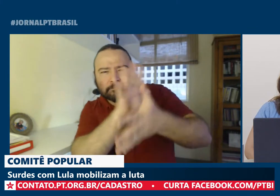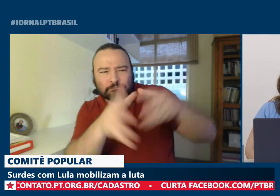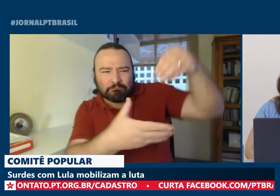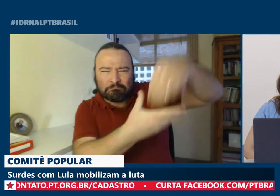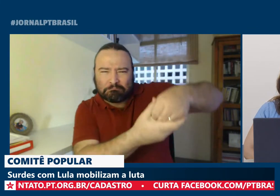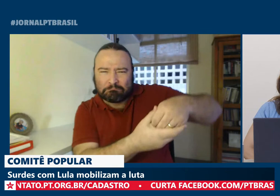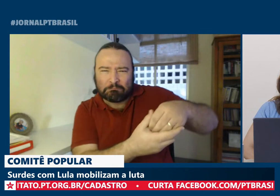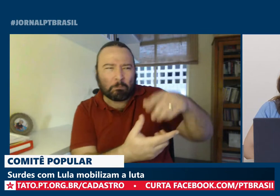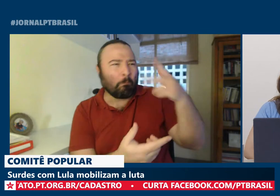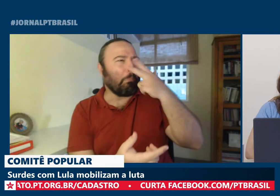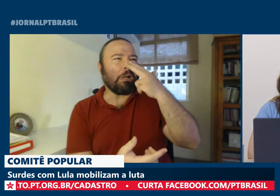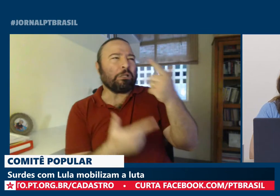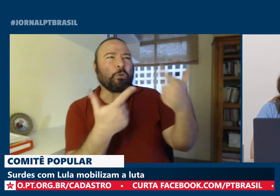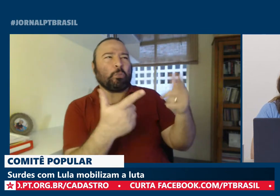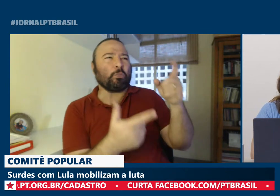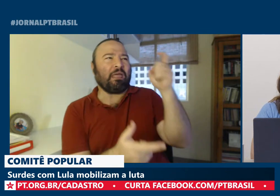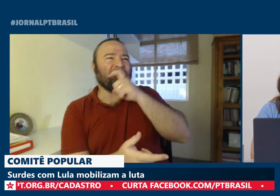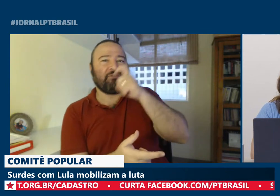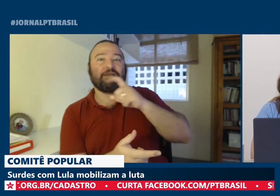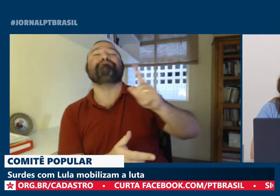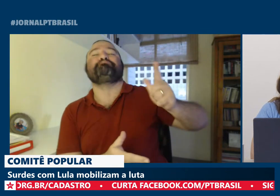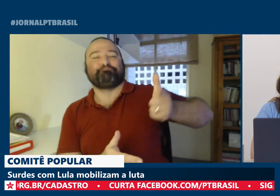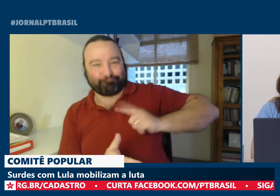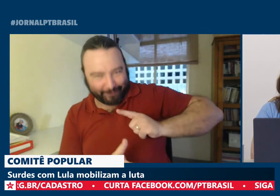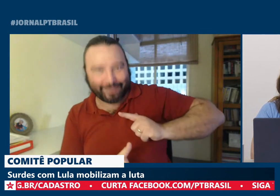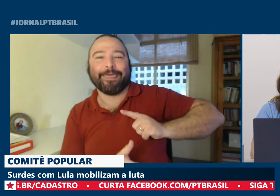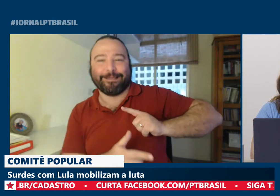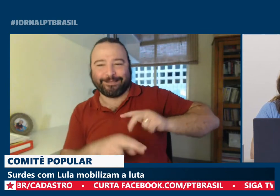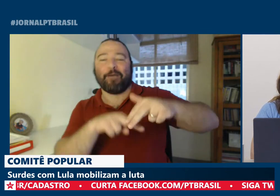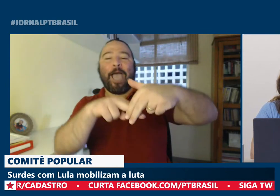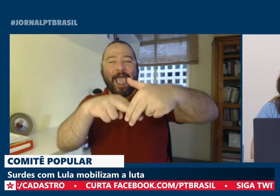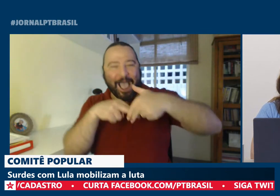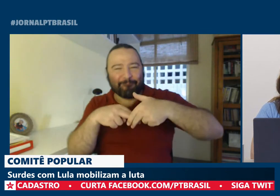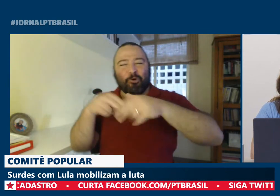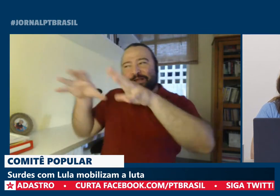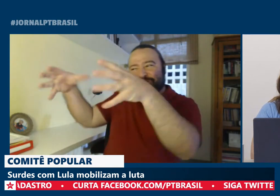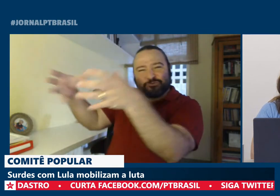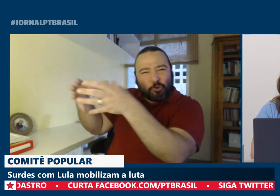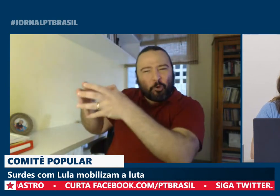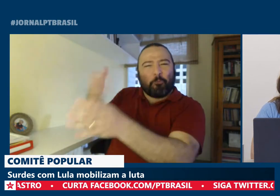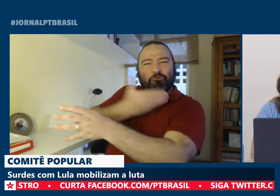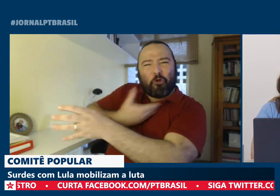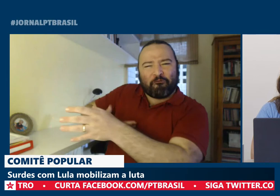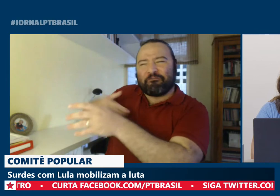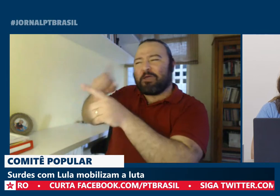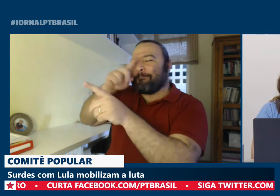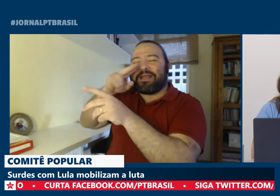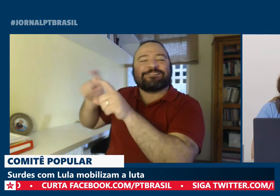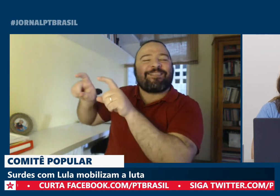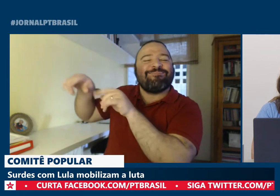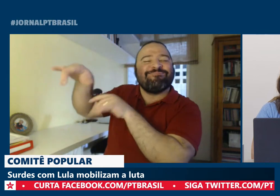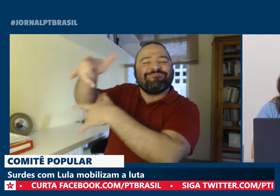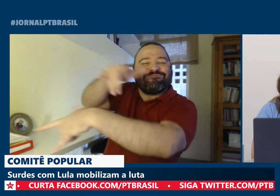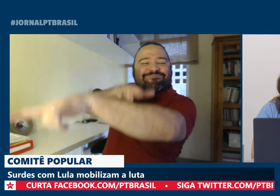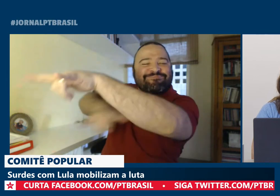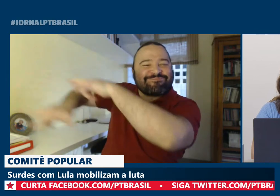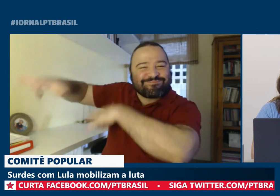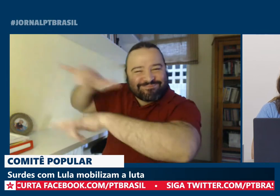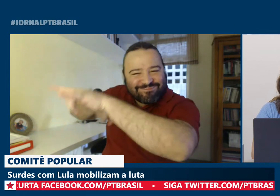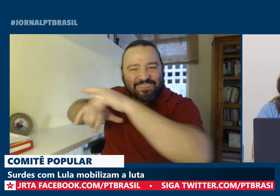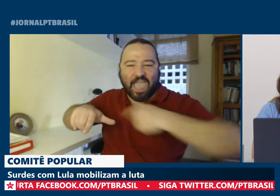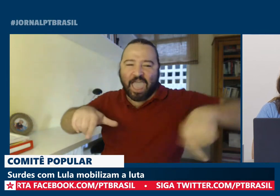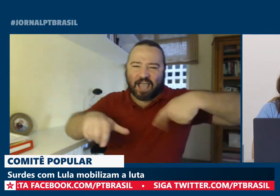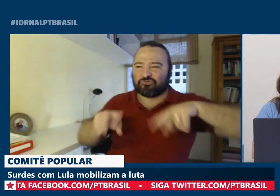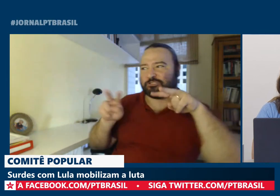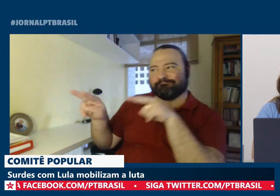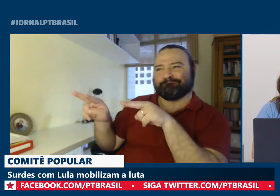bastante conteúdo, mas e para a língua de sinais? Parece que não tem esses combate a fake news? Temos